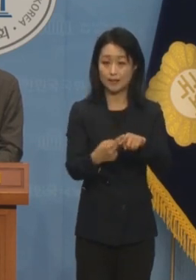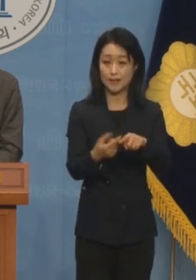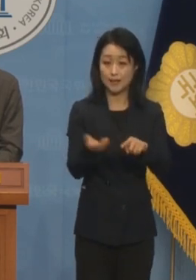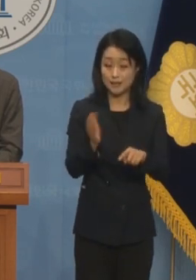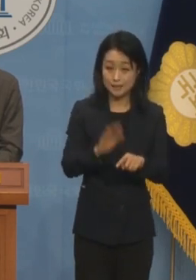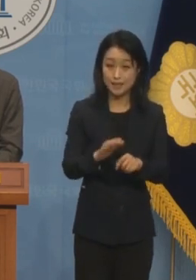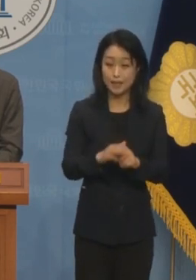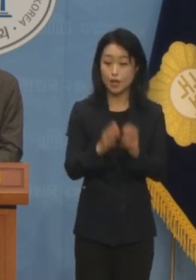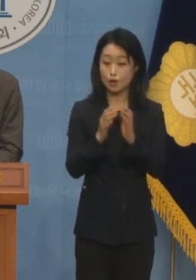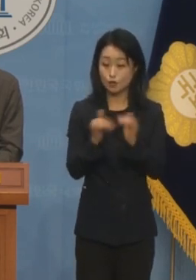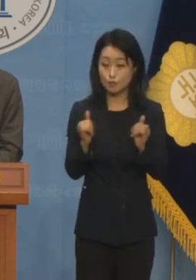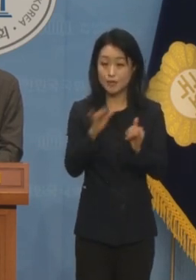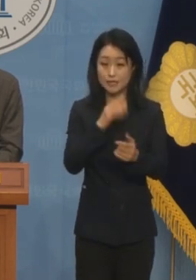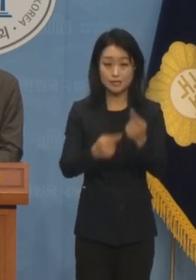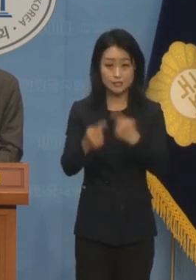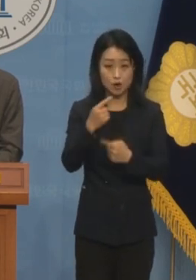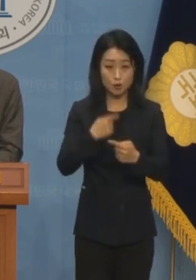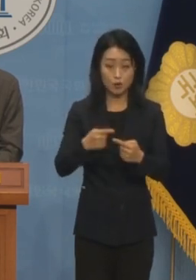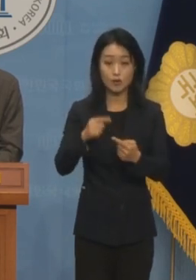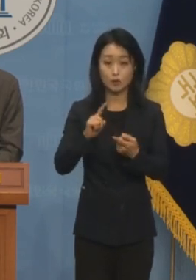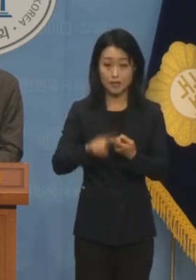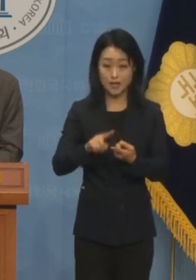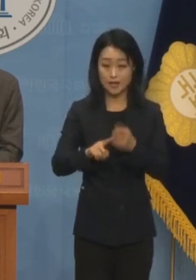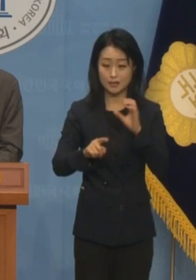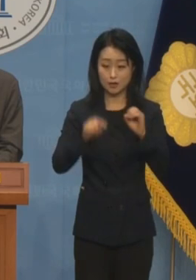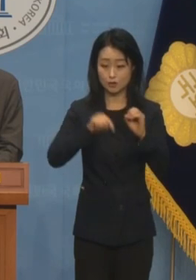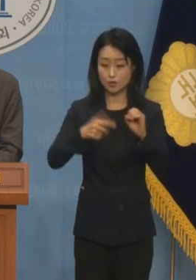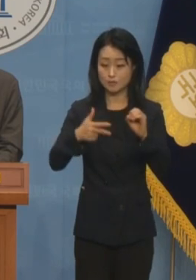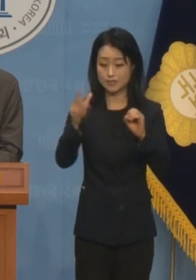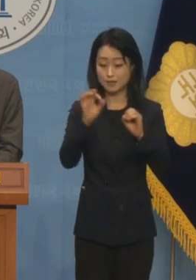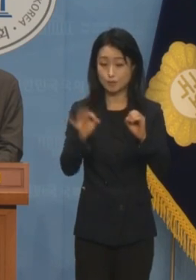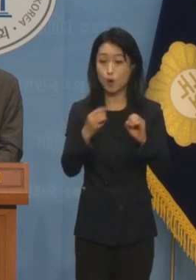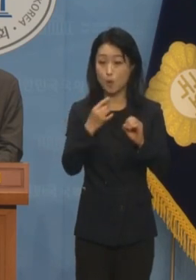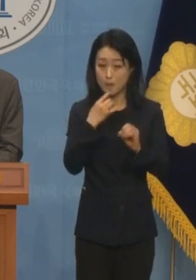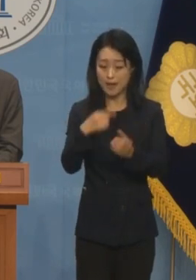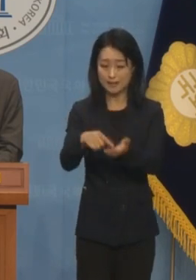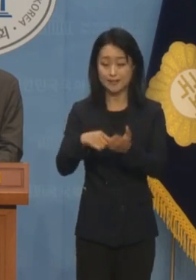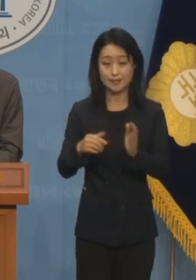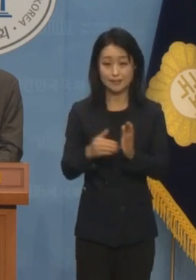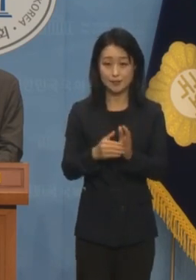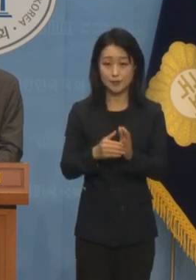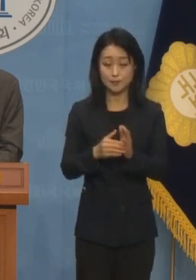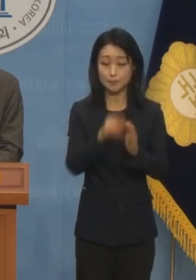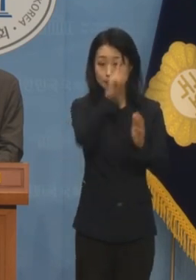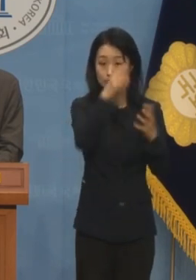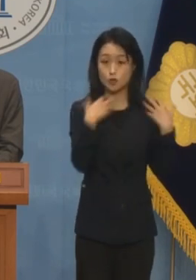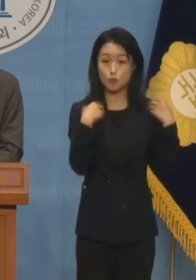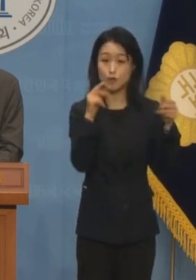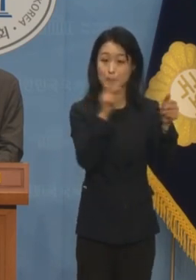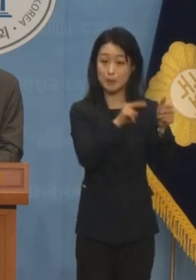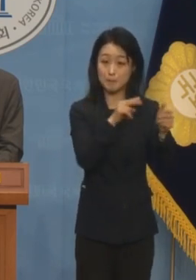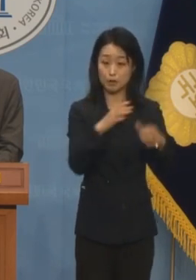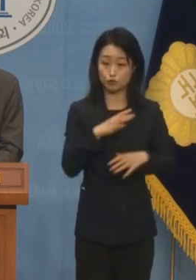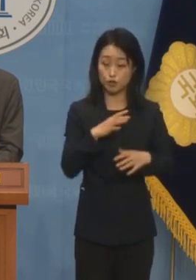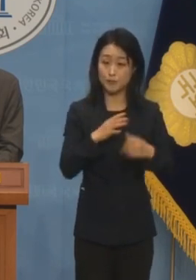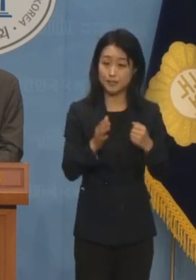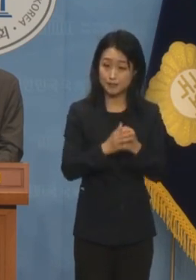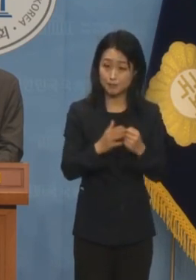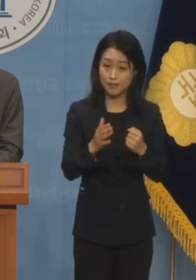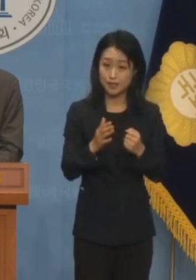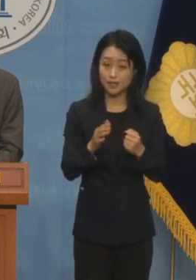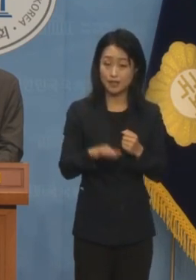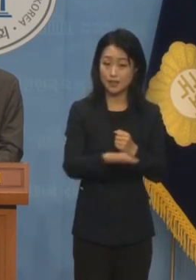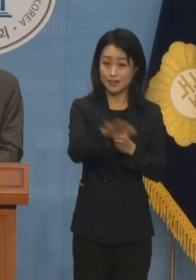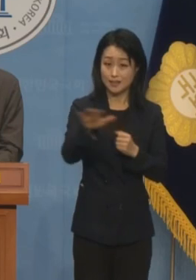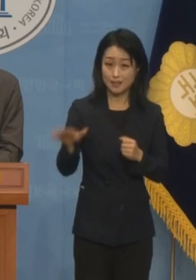방문자는 국민청원제도의 0.7%에 불과하다고 합니다. 정부 비판이 두려워 여론장